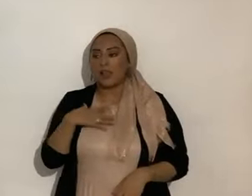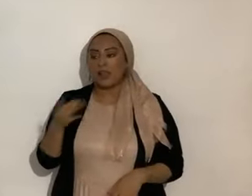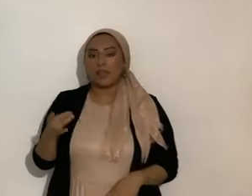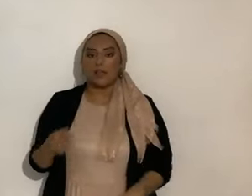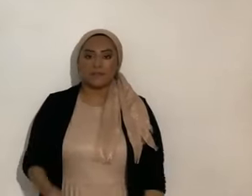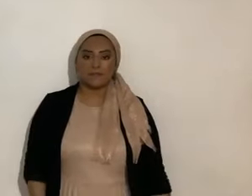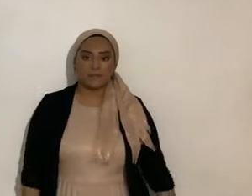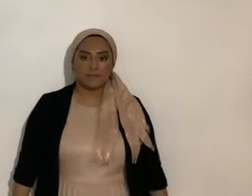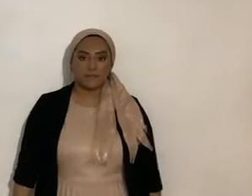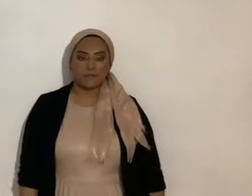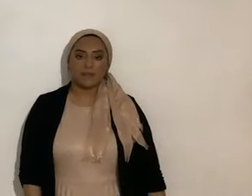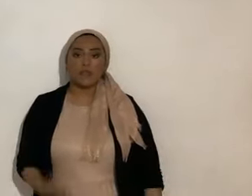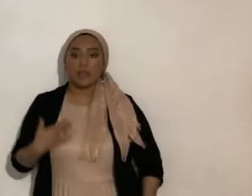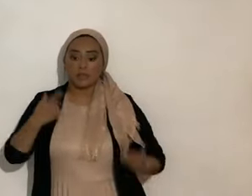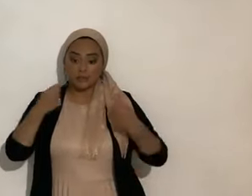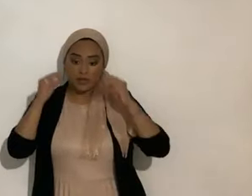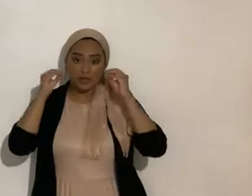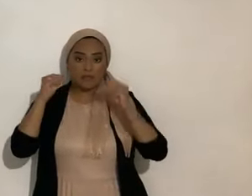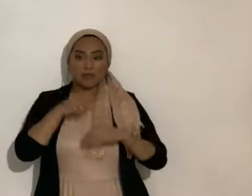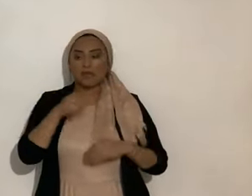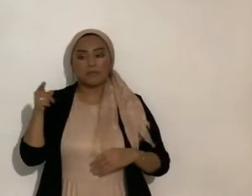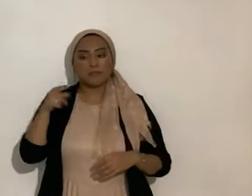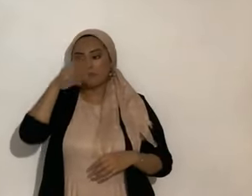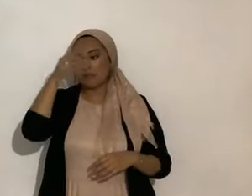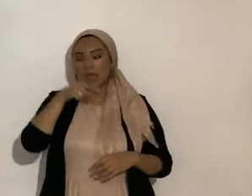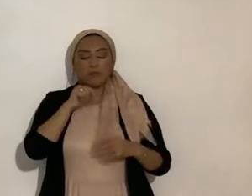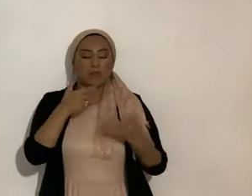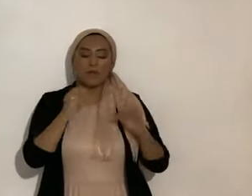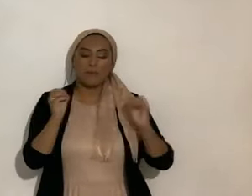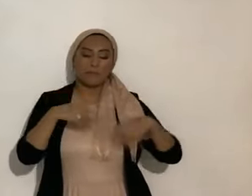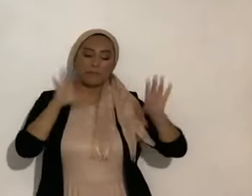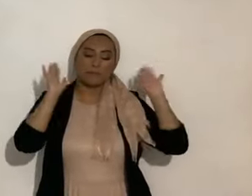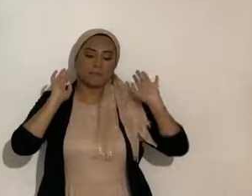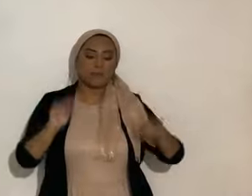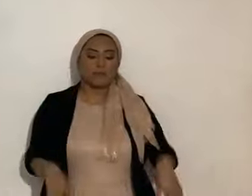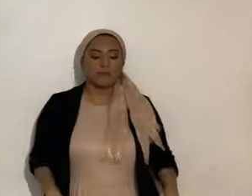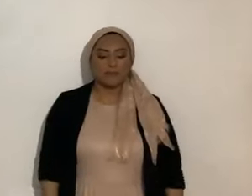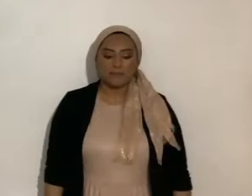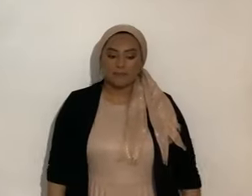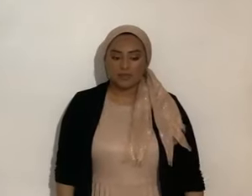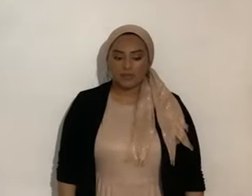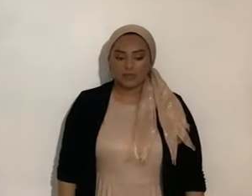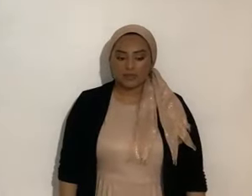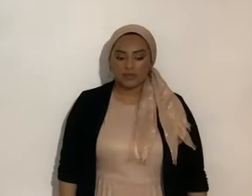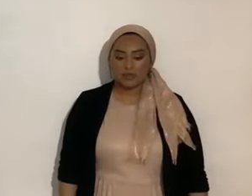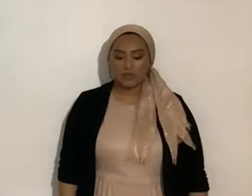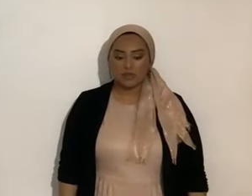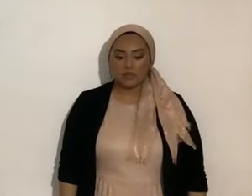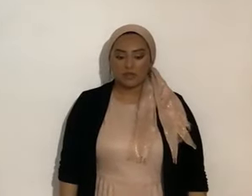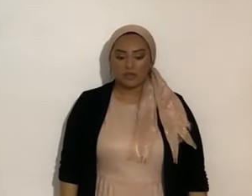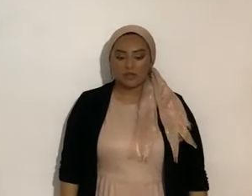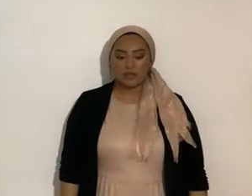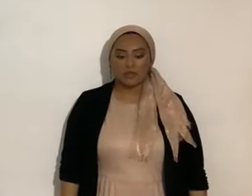interesaba. Yo le ministré, pero no quiso nada este varón, ni hablar. Entonces,